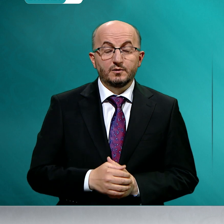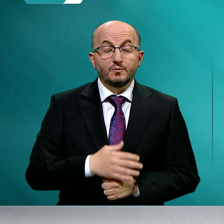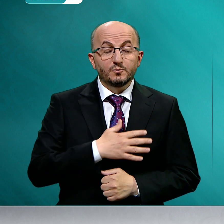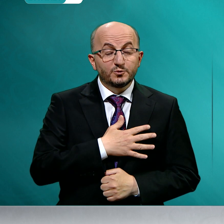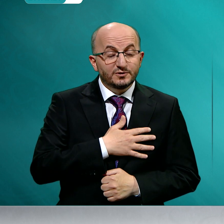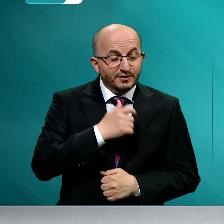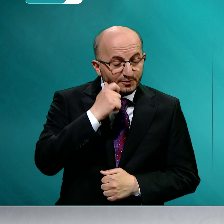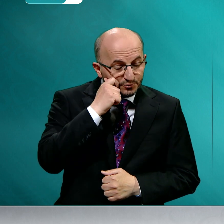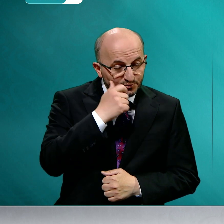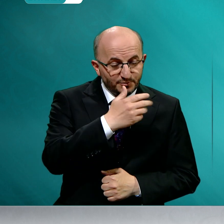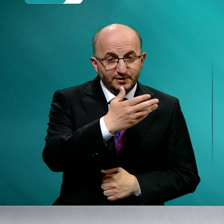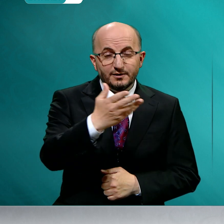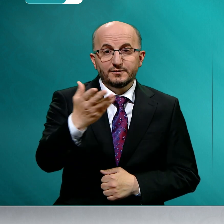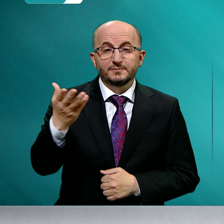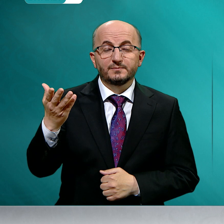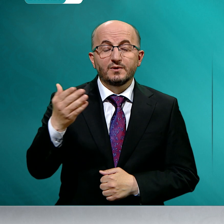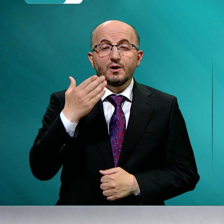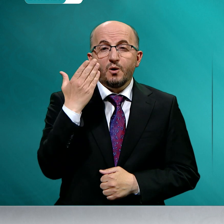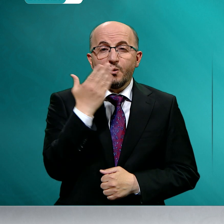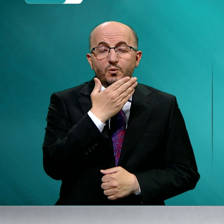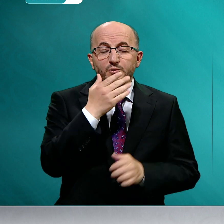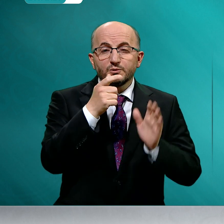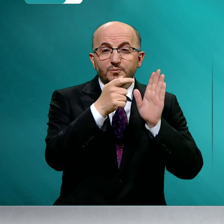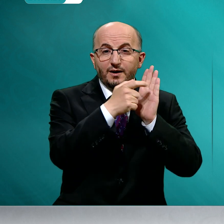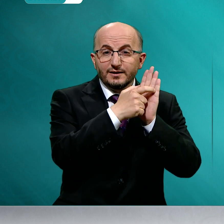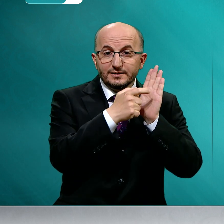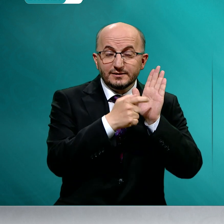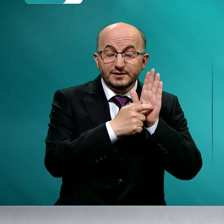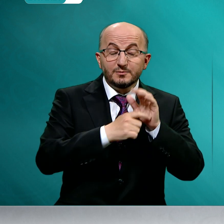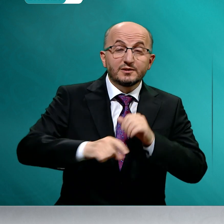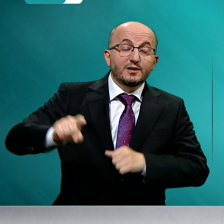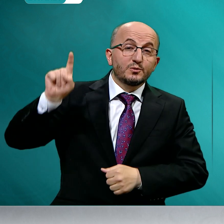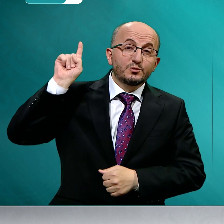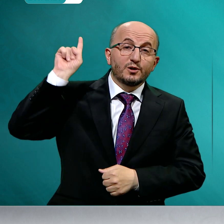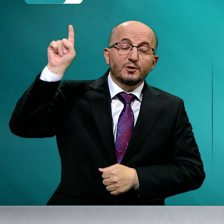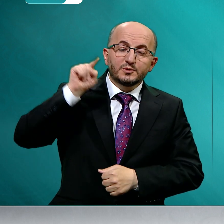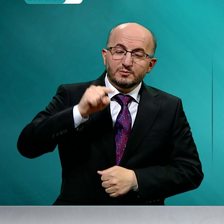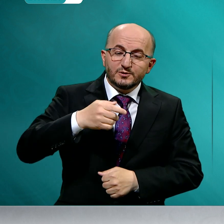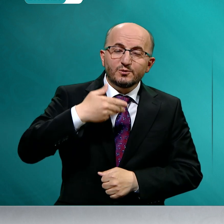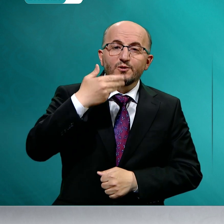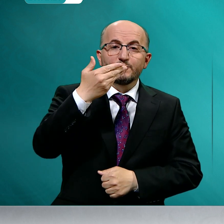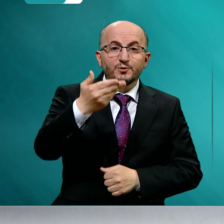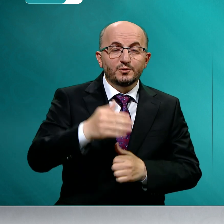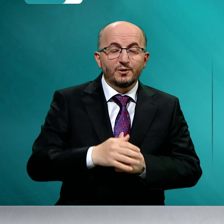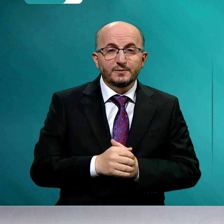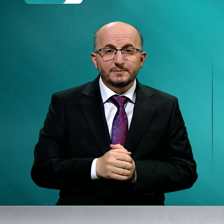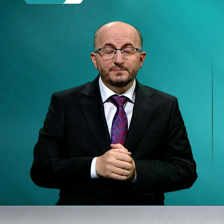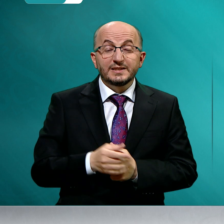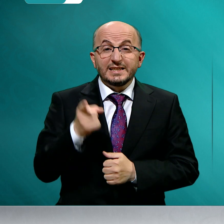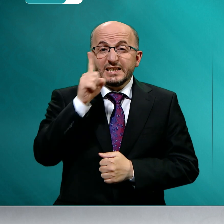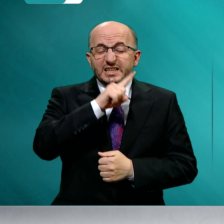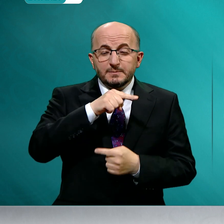Muhterem Müslümanlar, okuduğum ayeti kerimede Yüce Rabbimiz şöyle buyuruyor.